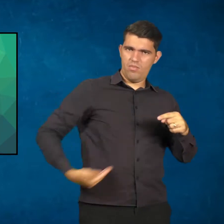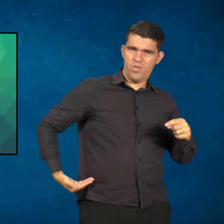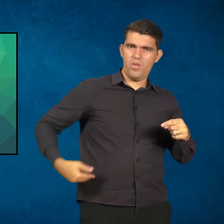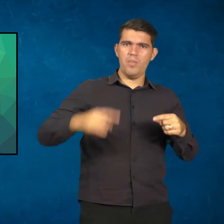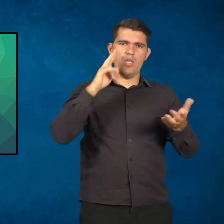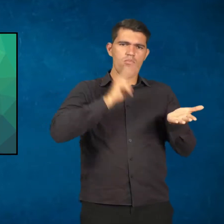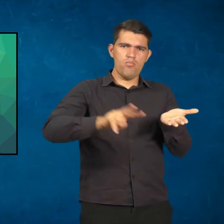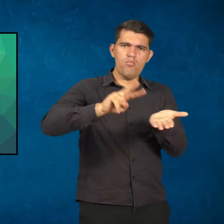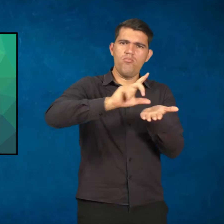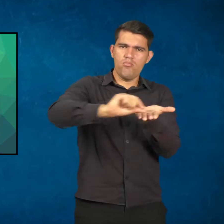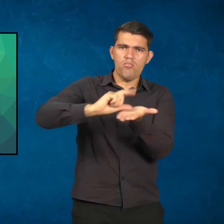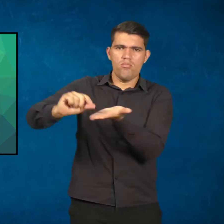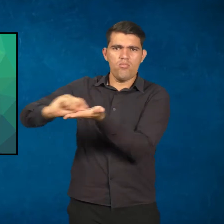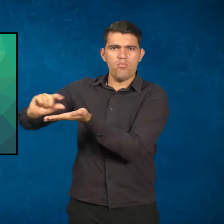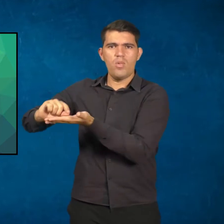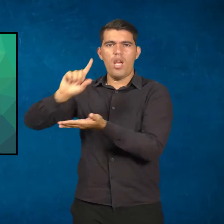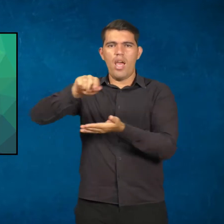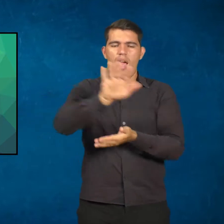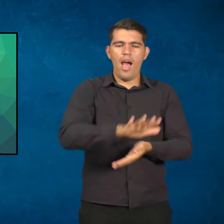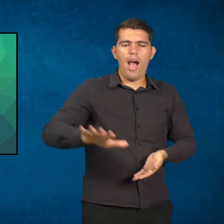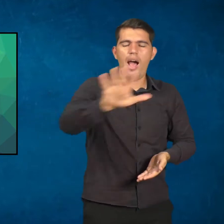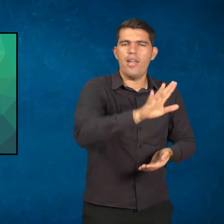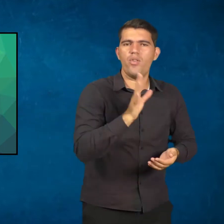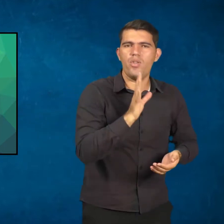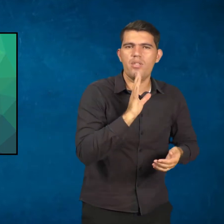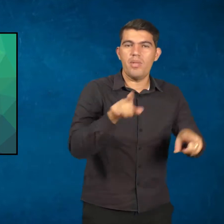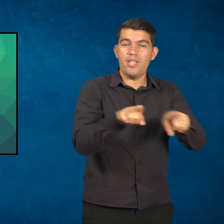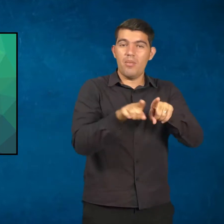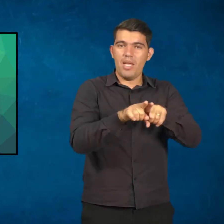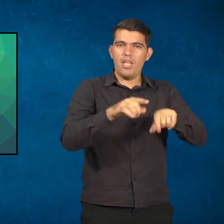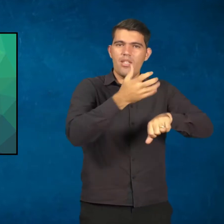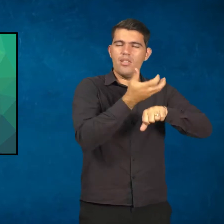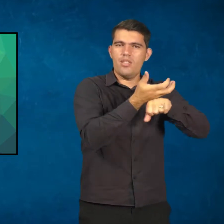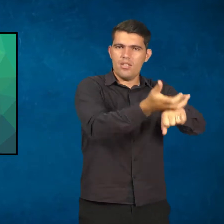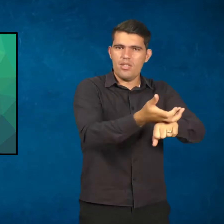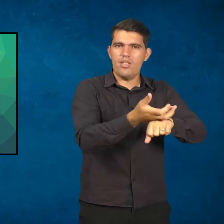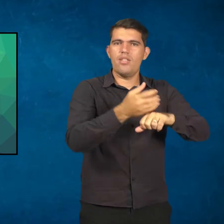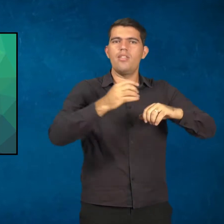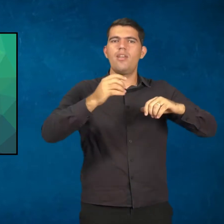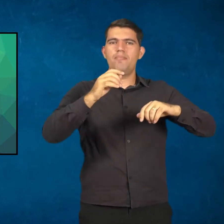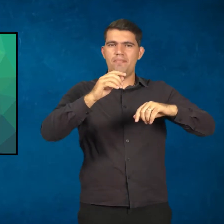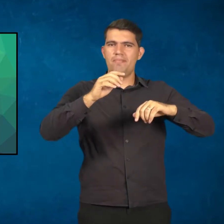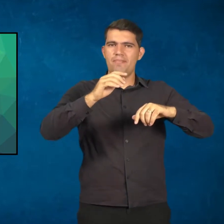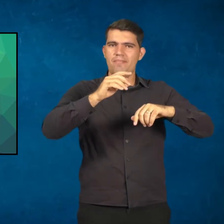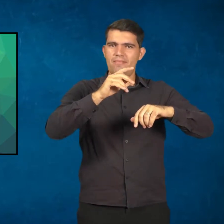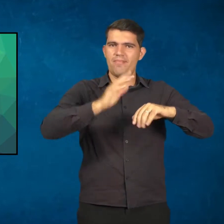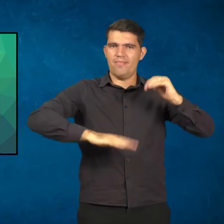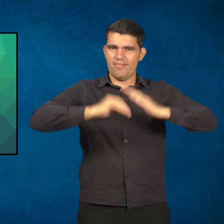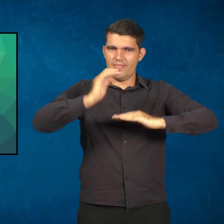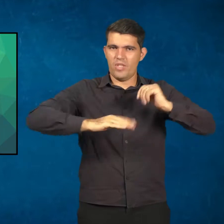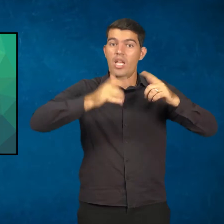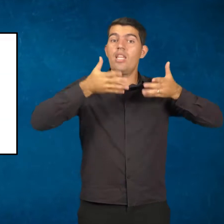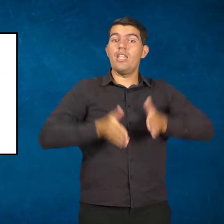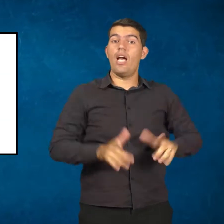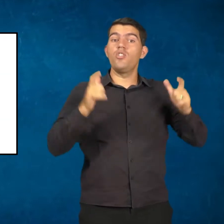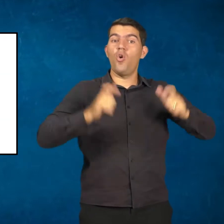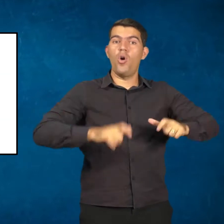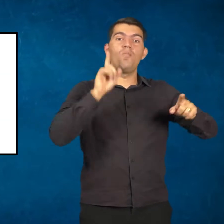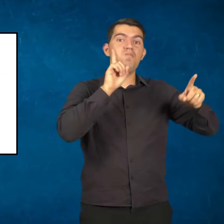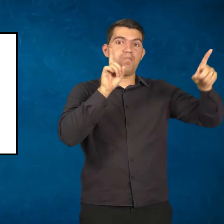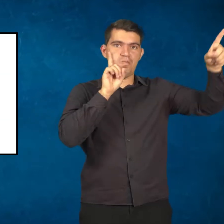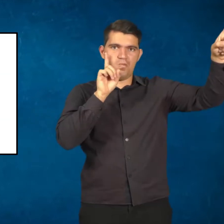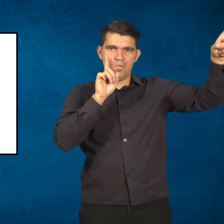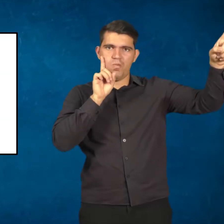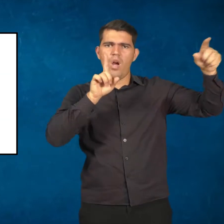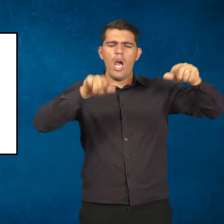políticas públicas, como área do conhecimento e disciplina acadêmica, nascem nos Estados Unidos e que nós podemos defini-la como um campo